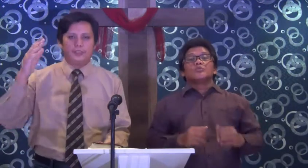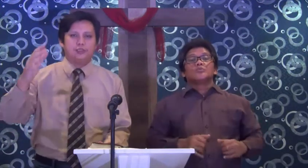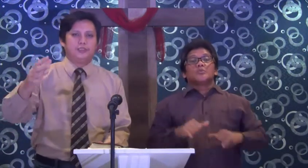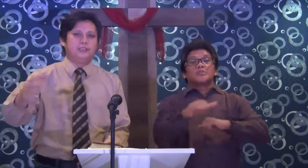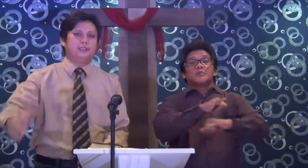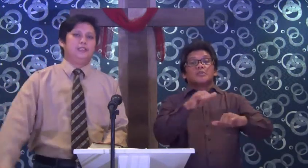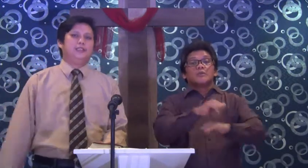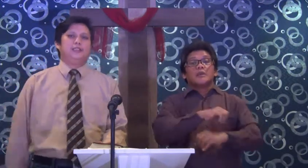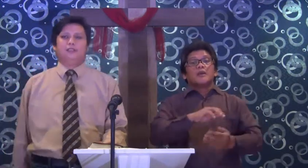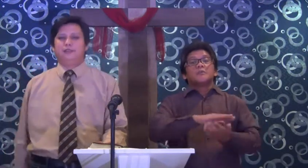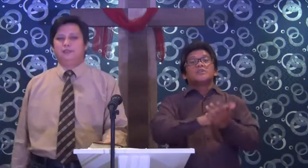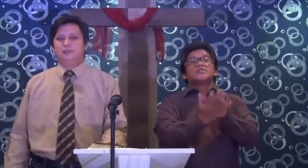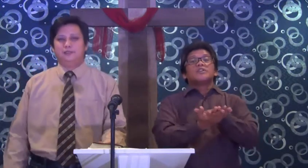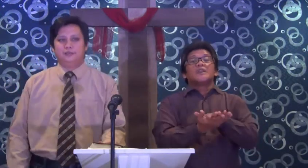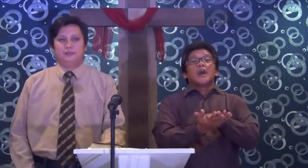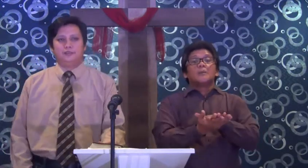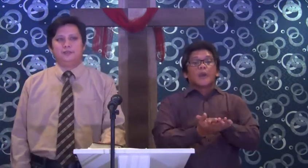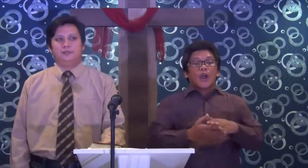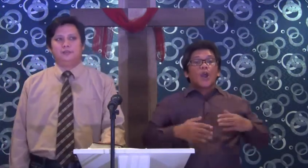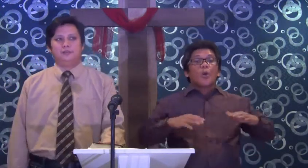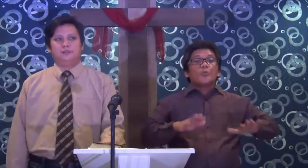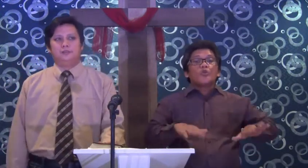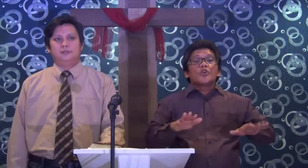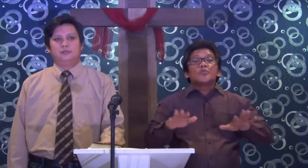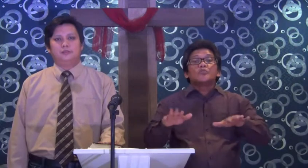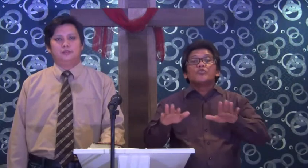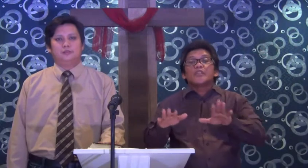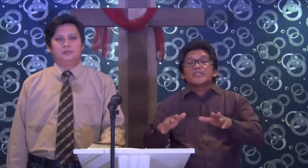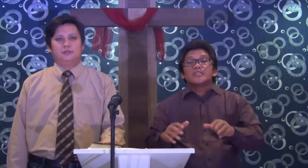Jadi murid Kristus yang sejati.